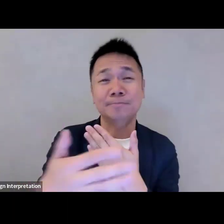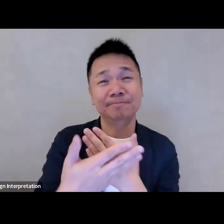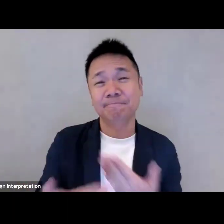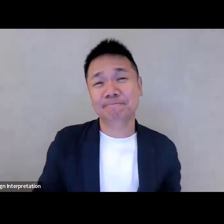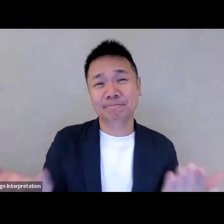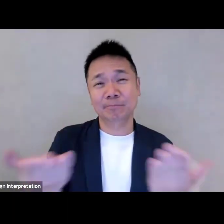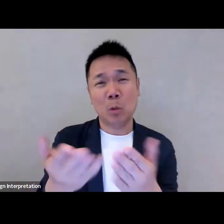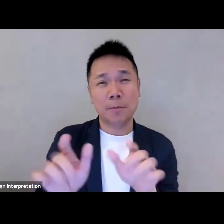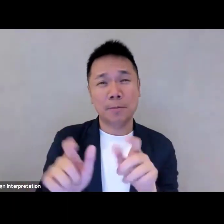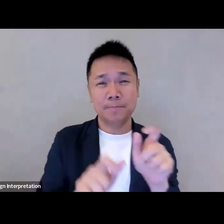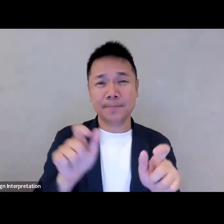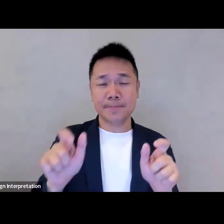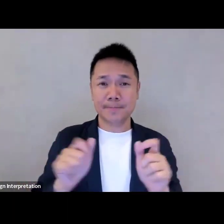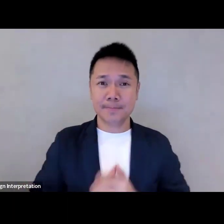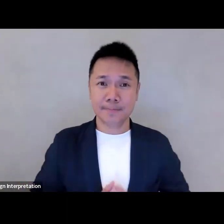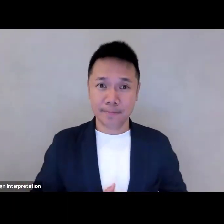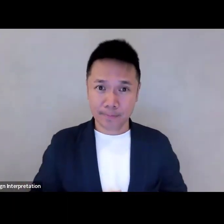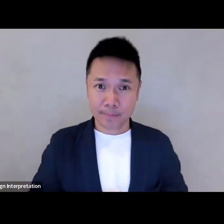谢。